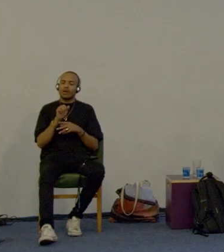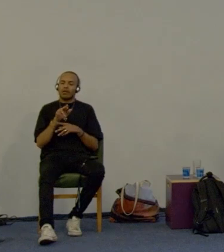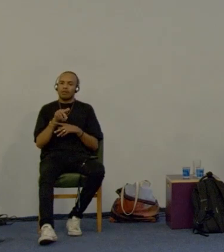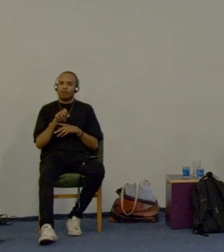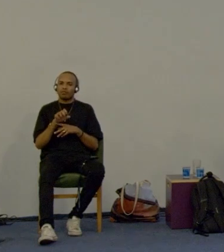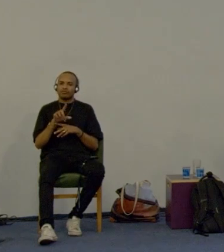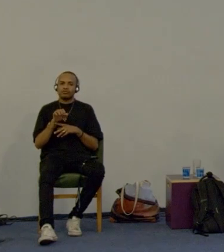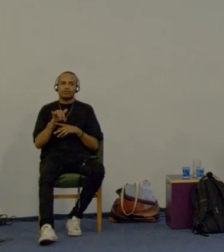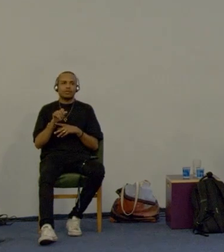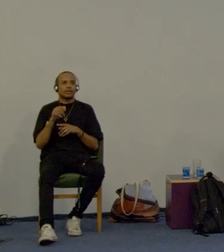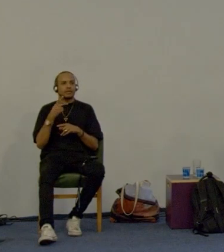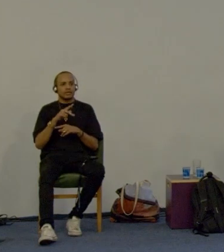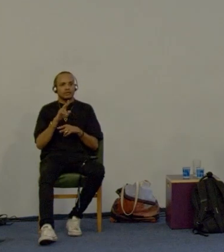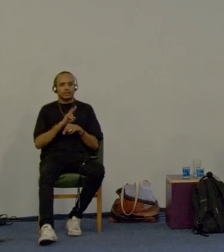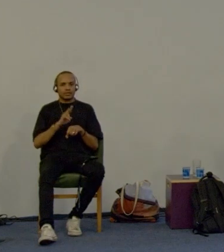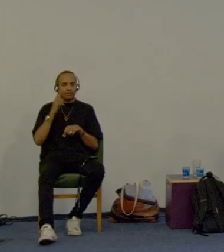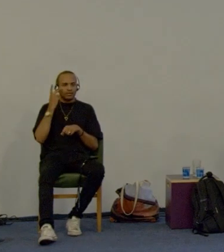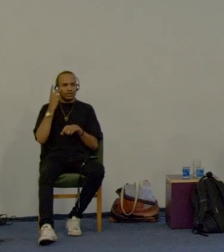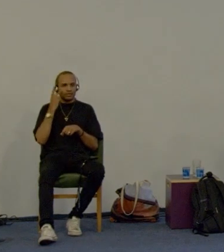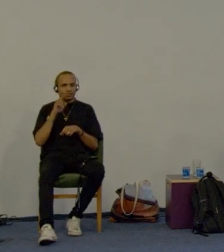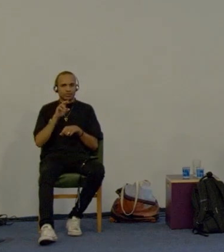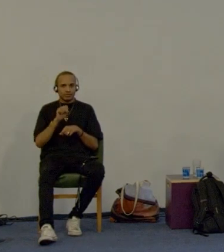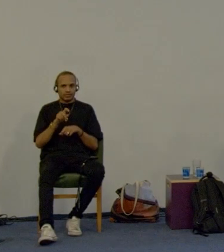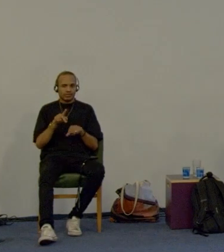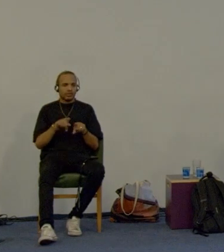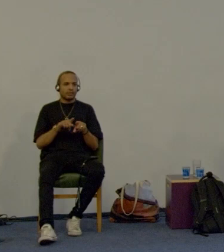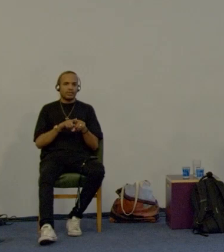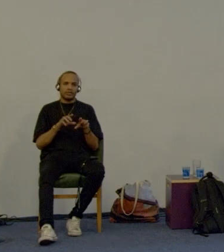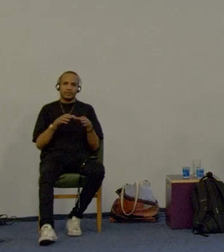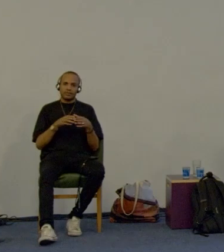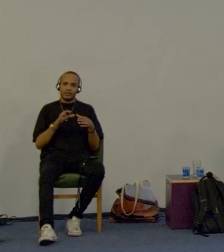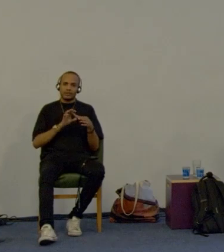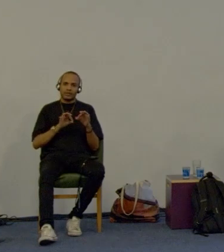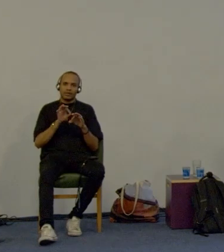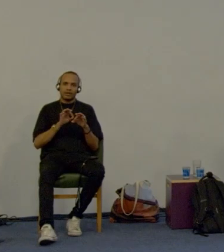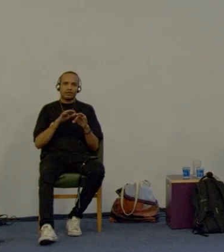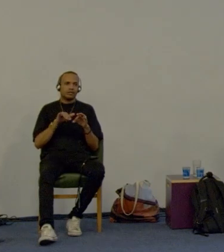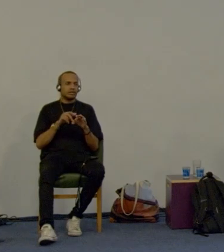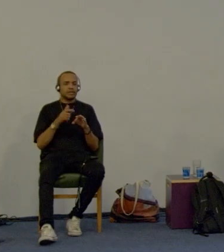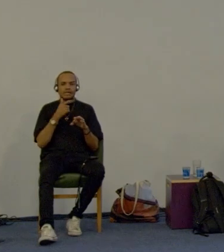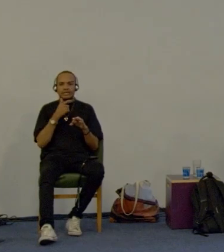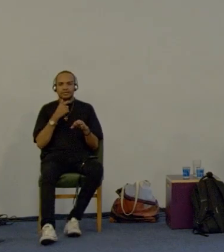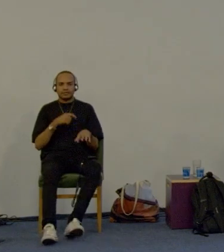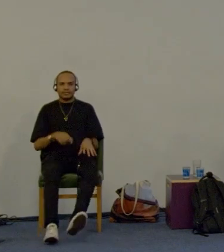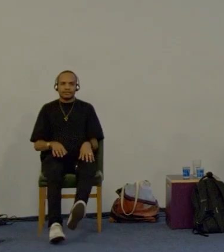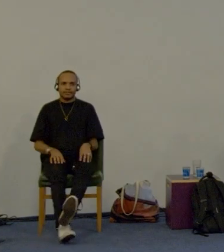da Universidade de São Paulo e membro da comissão editorial do Annual Review of